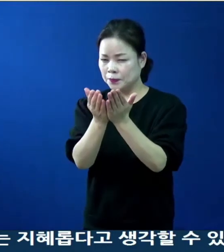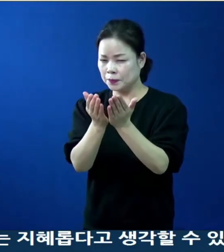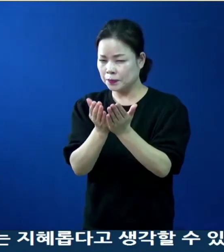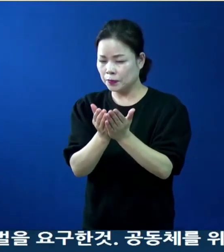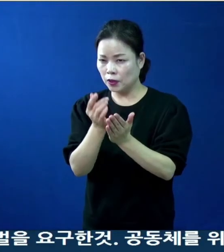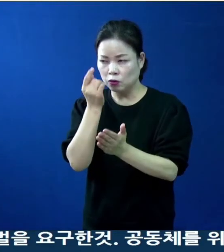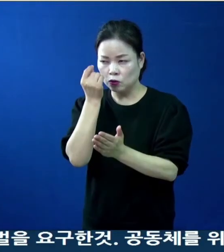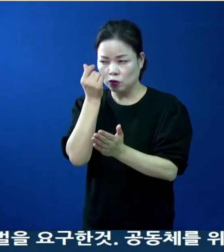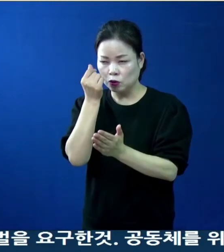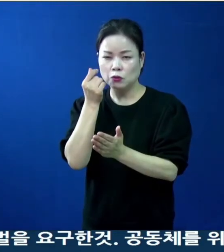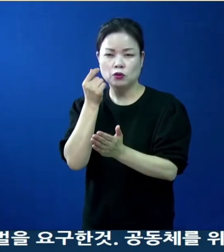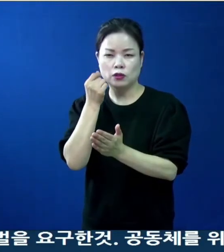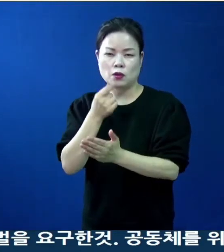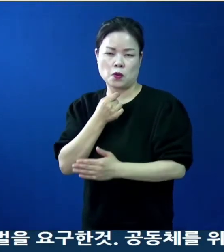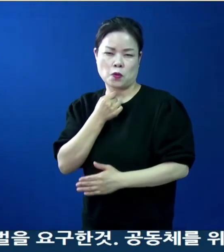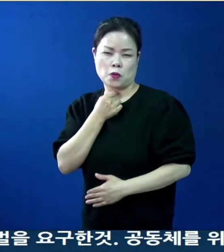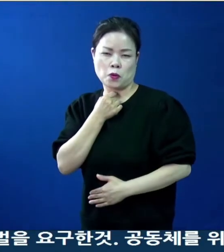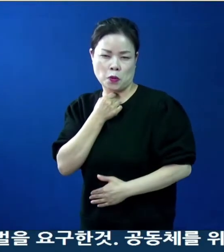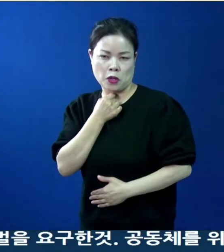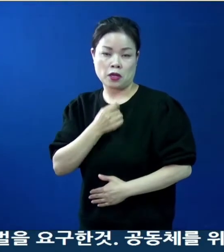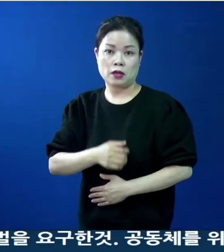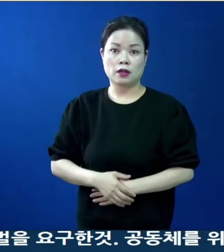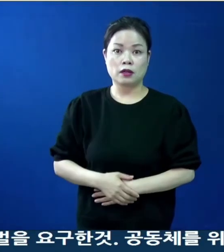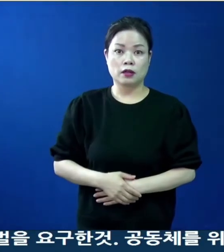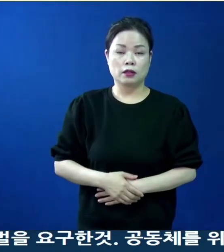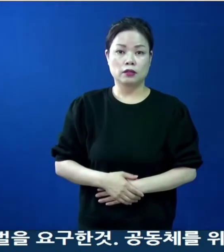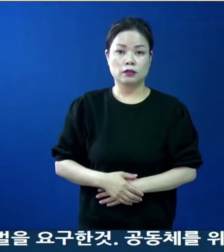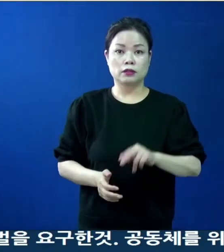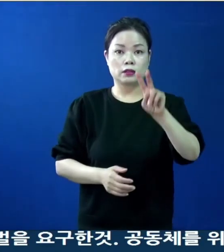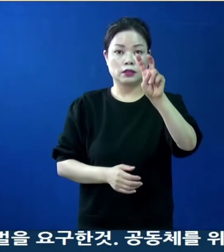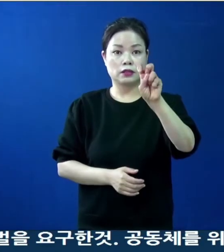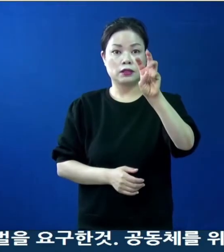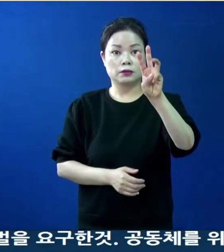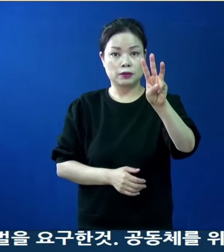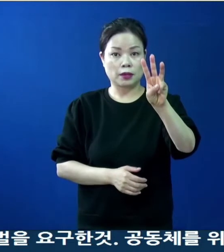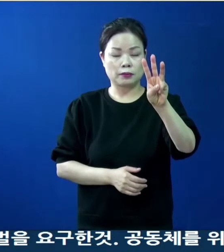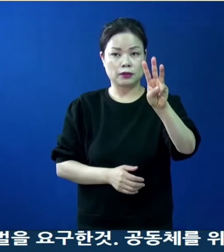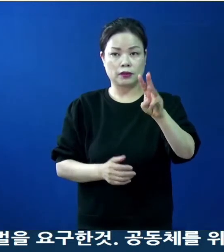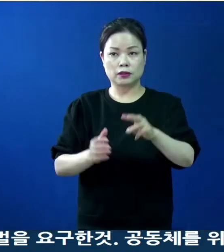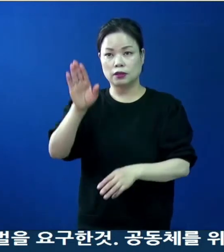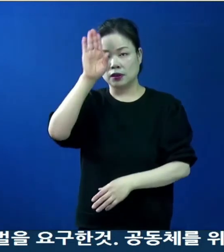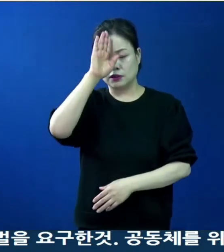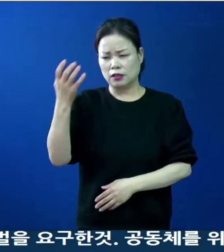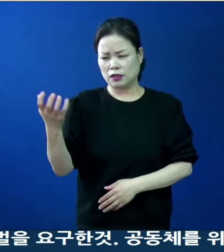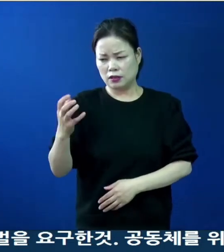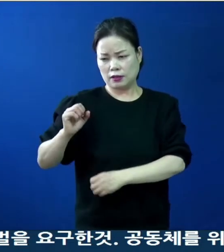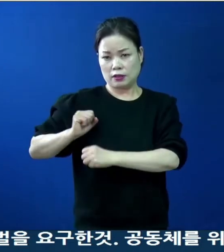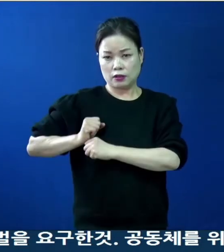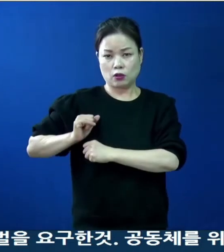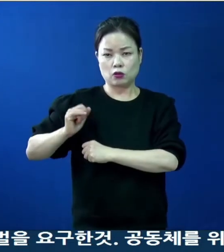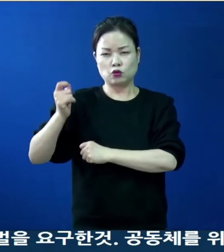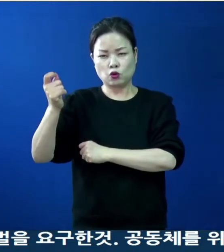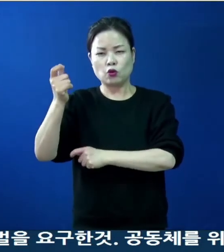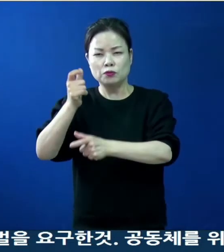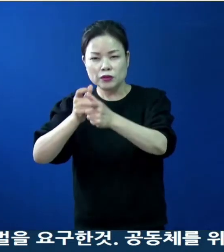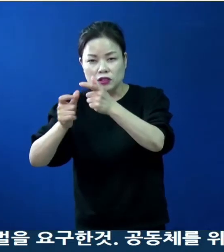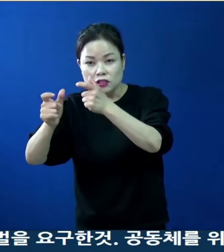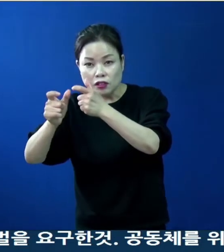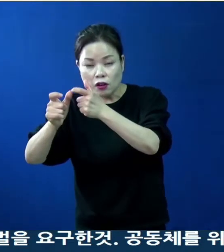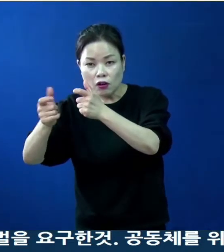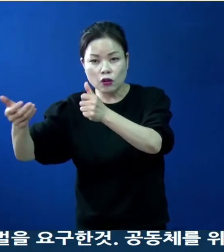못할 정도로 요구합니다. 23절에 보면 그래서 나아만이 게하시의 요구보다 조금 더